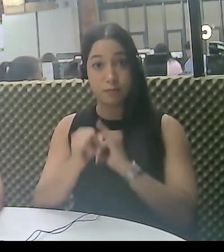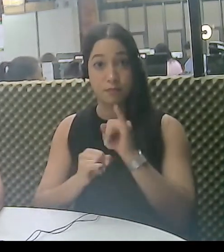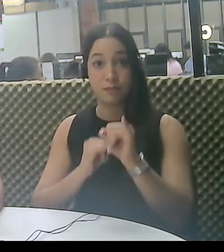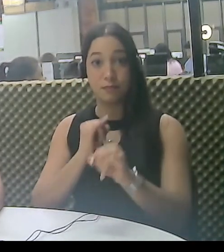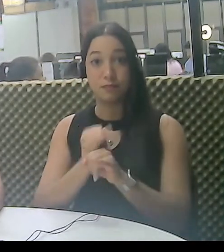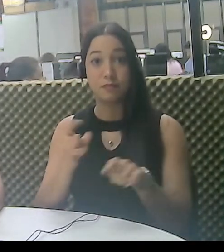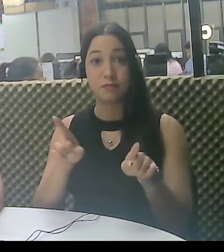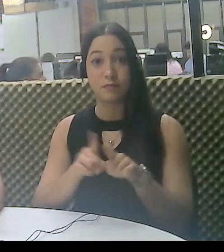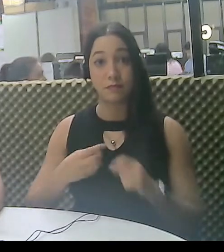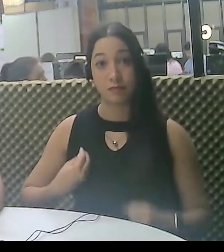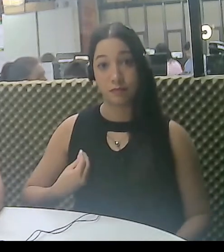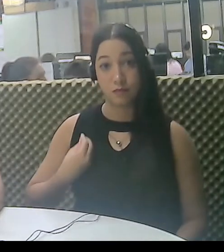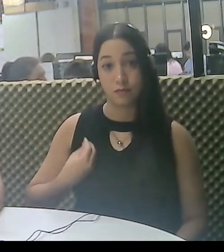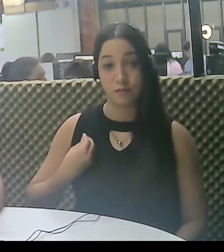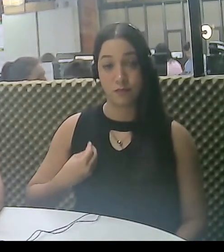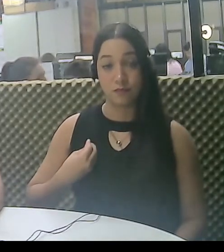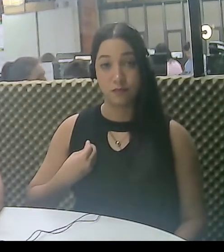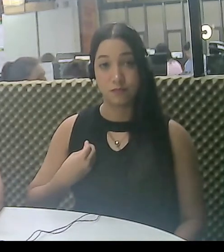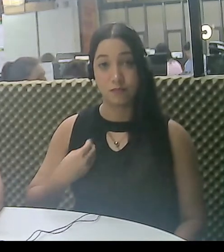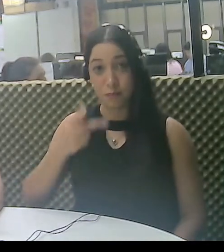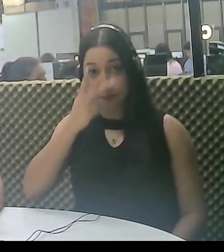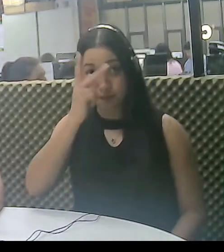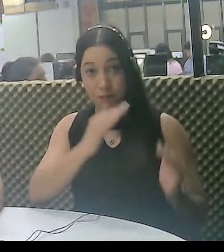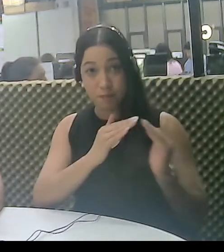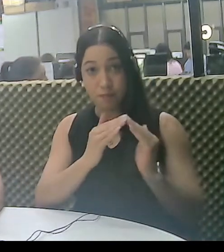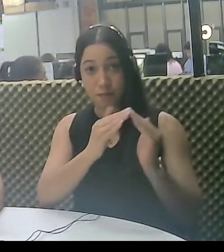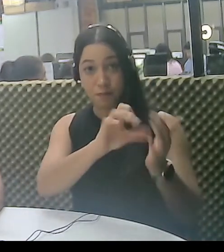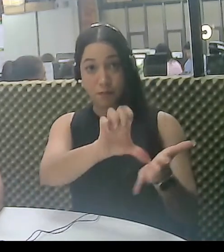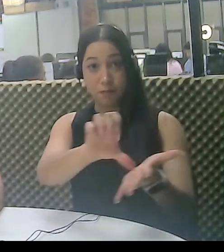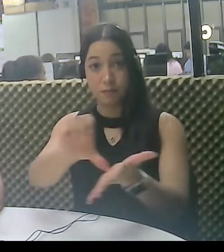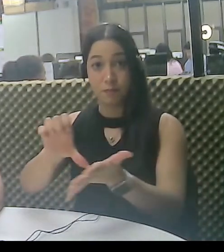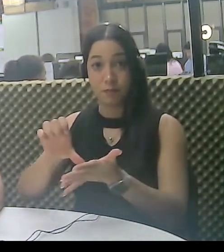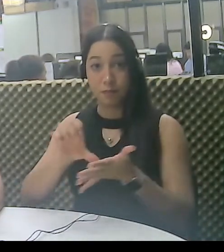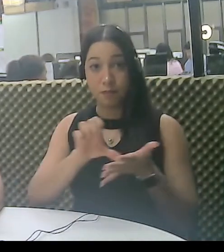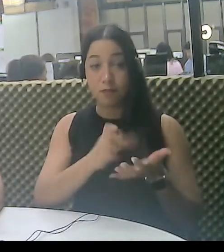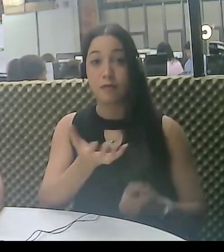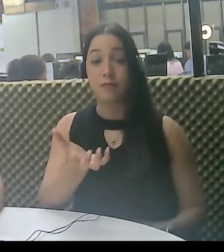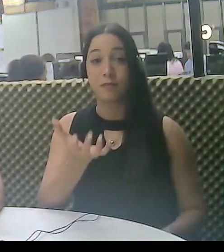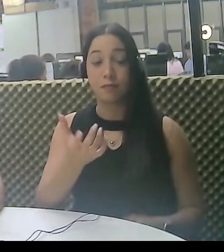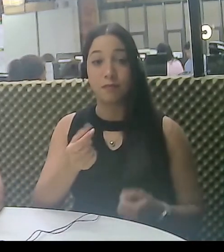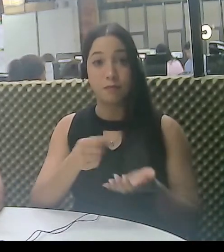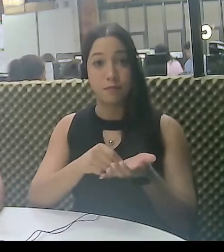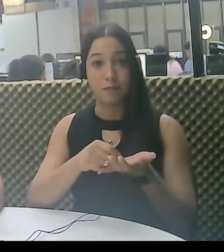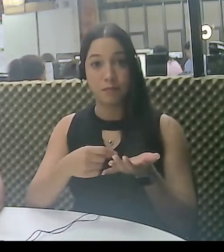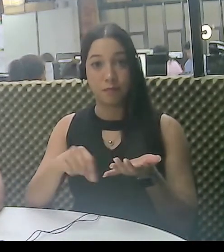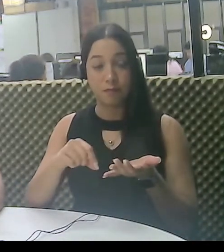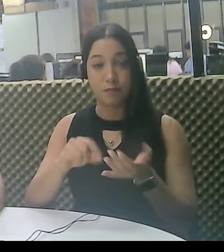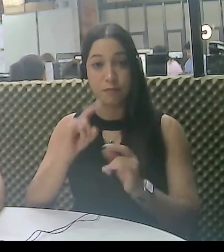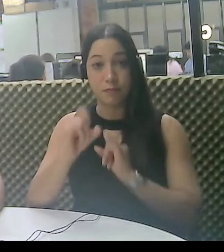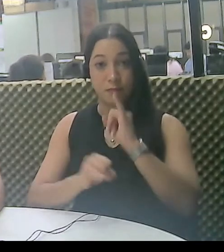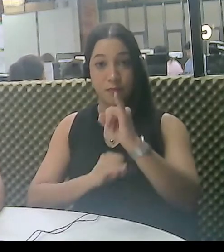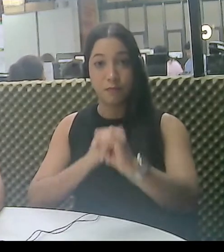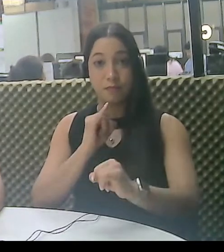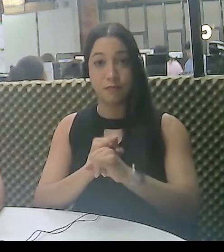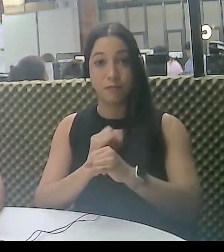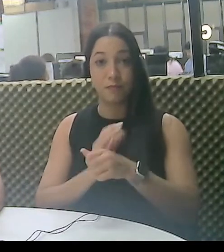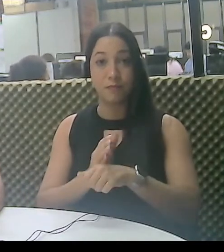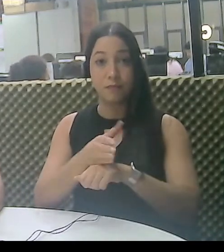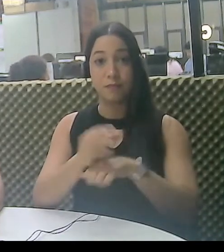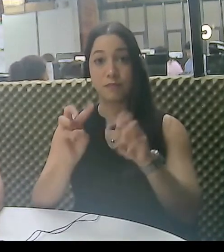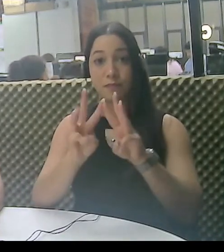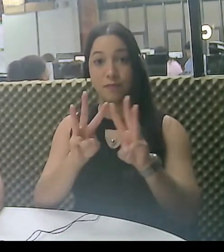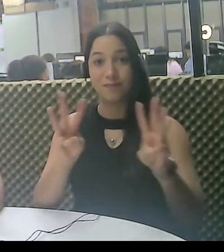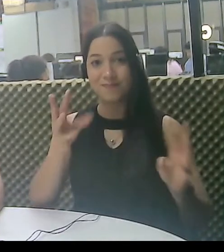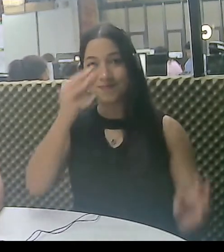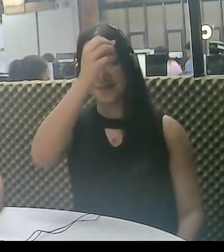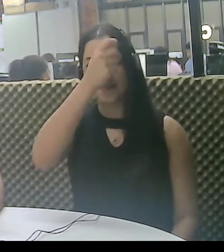virtual e presencial. Para os moradores destas localidades que desejam realizar o cadastro de forma virtual, basta acessar o portal